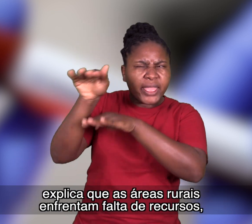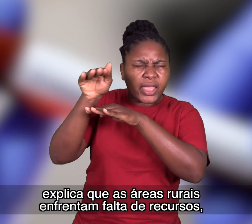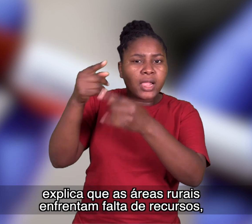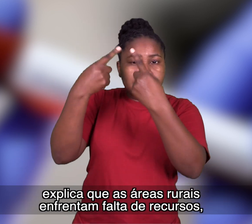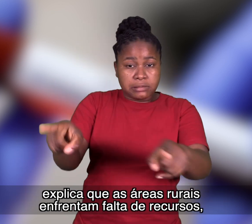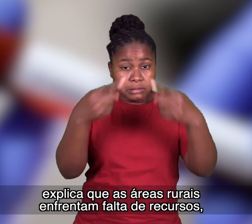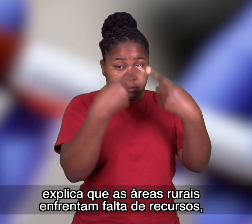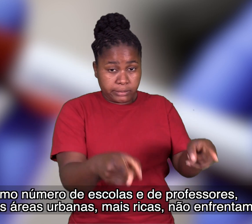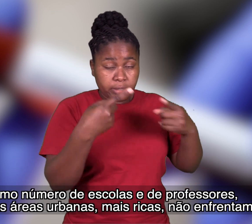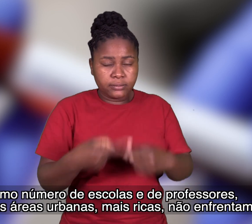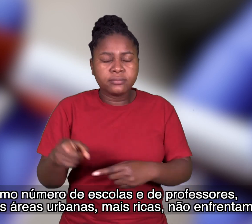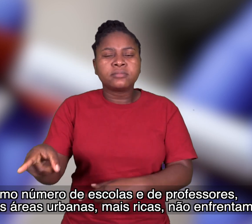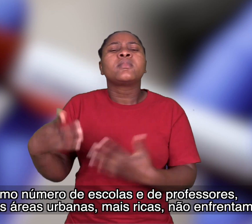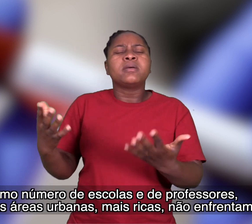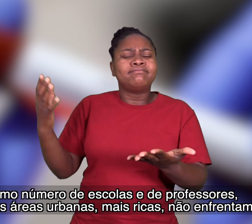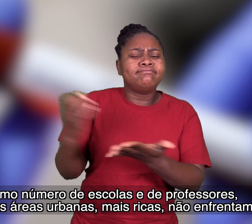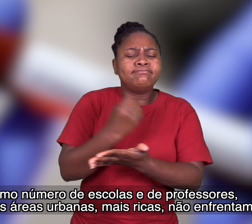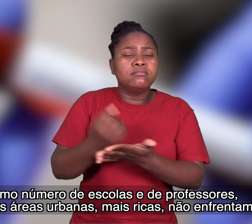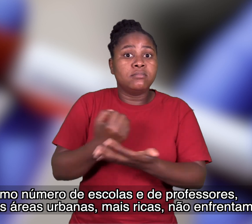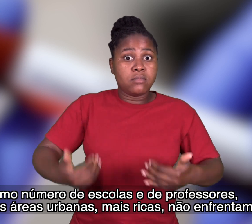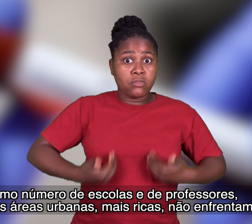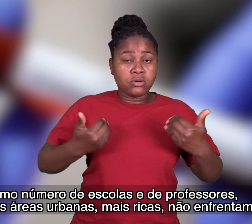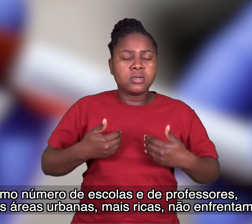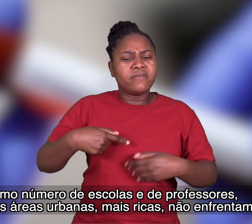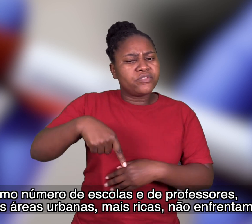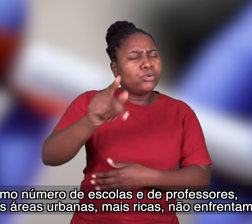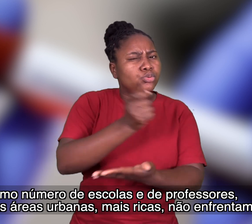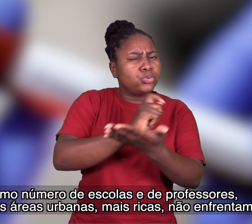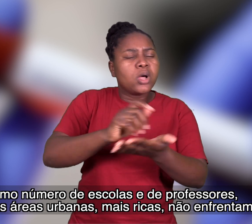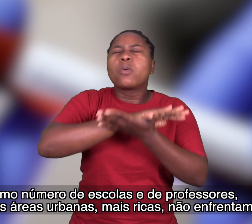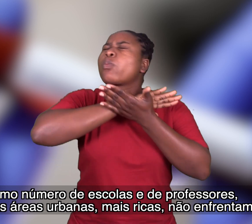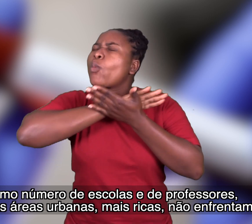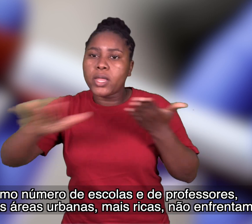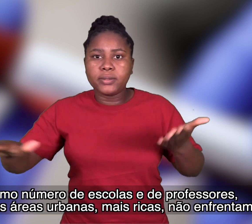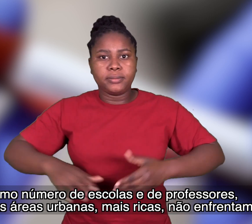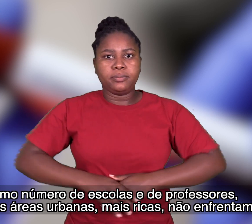falta de recursos, como o número de escolas e de professores que as áreas urbanas mais ricas não enfrentam.